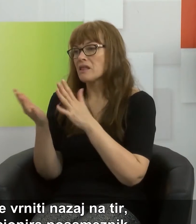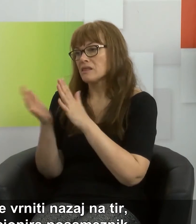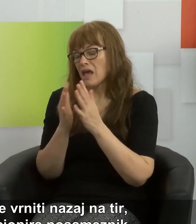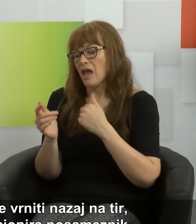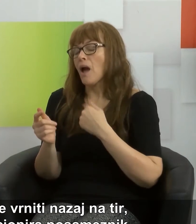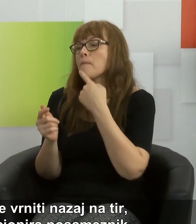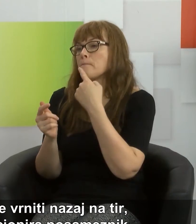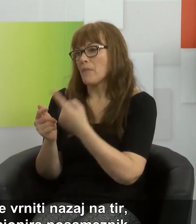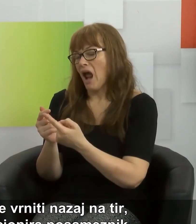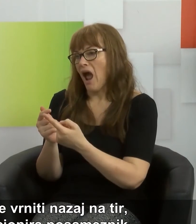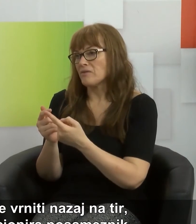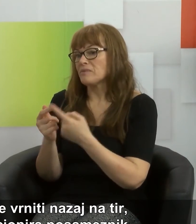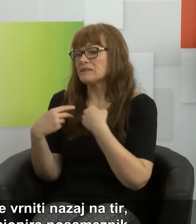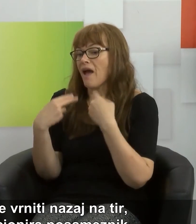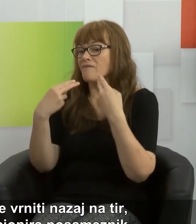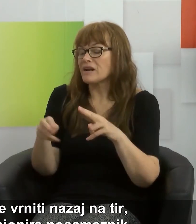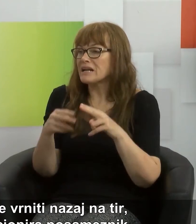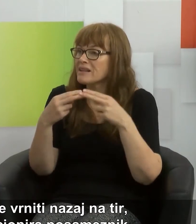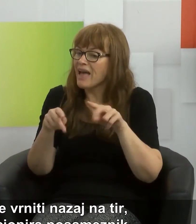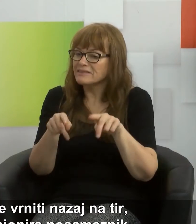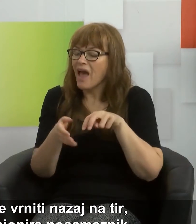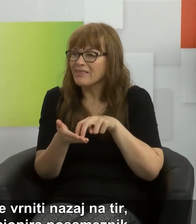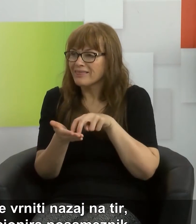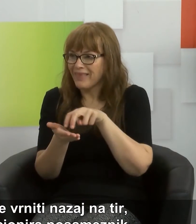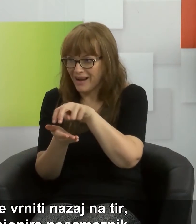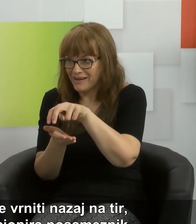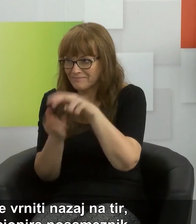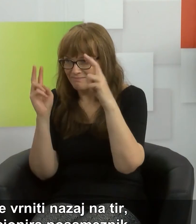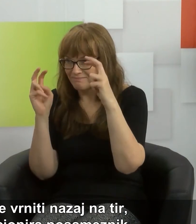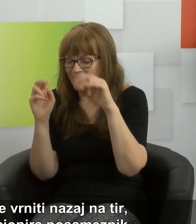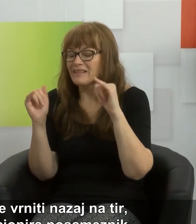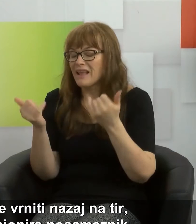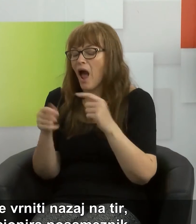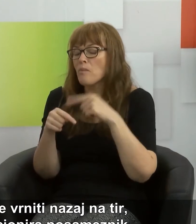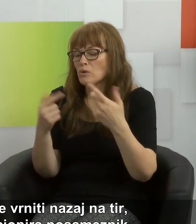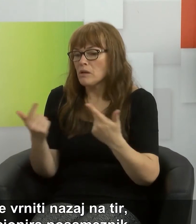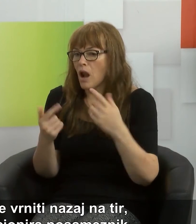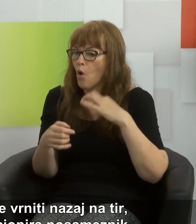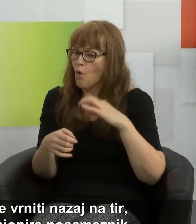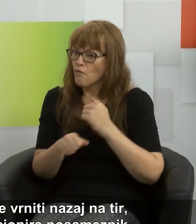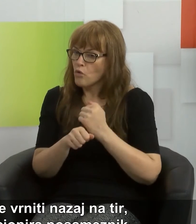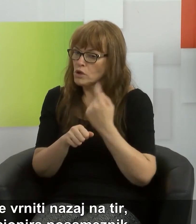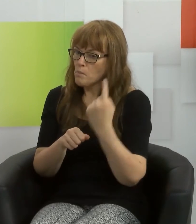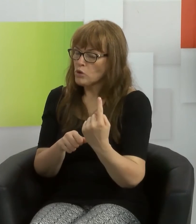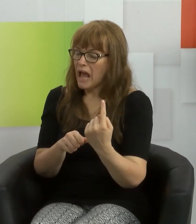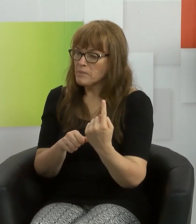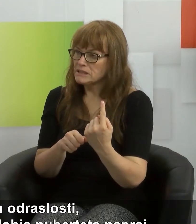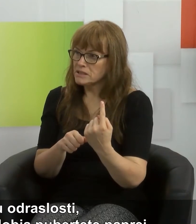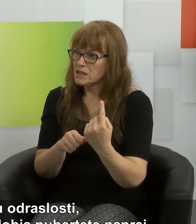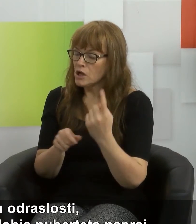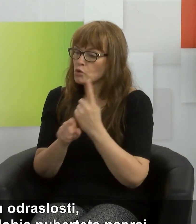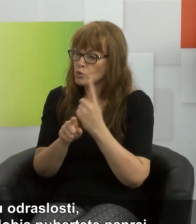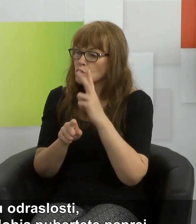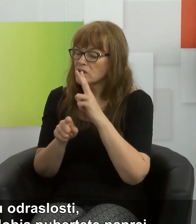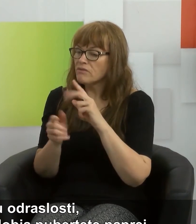jaz pravim, se vrniti nazaj na tir, da lahko v bistvu potem funkcionira posameznik